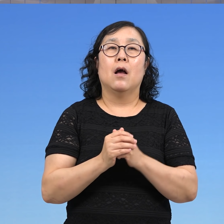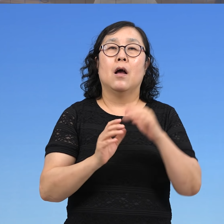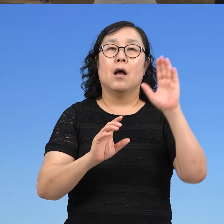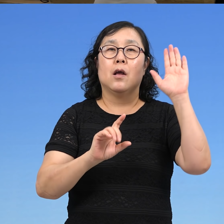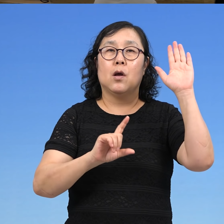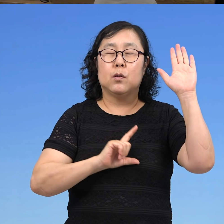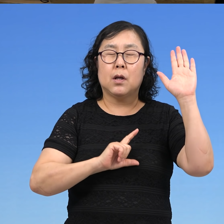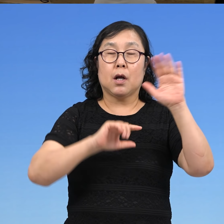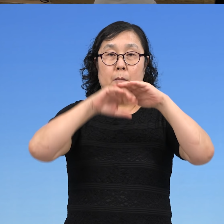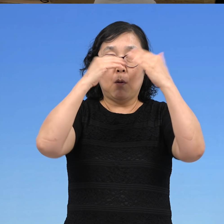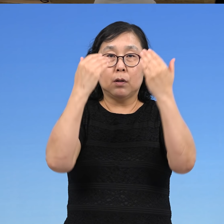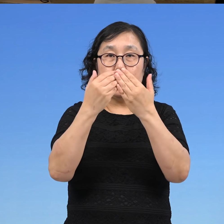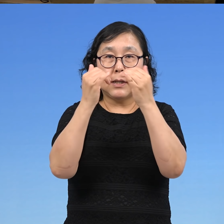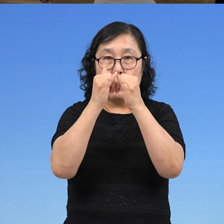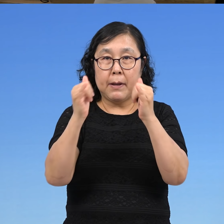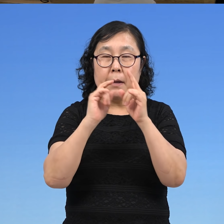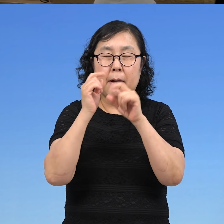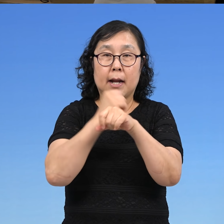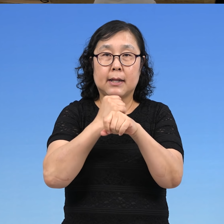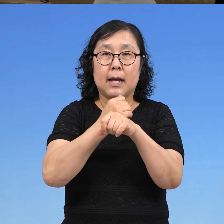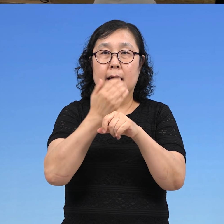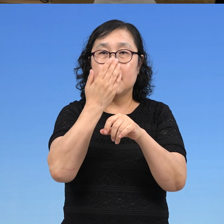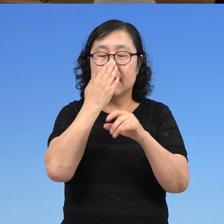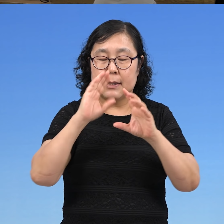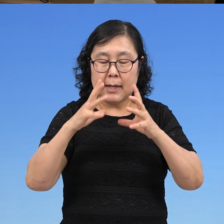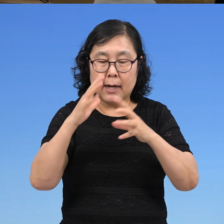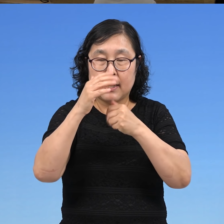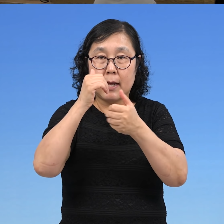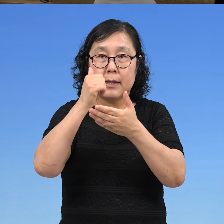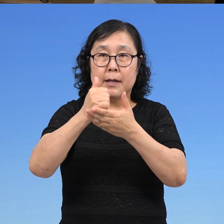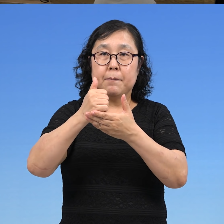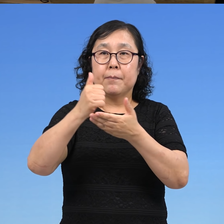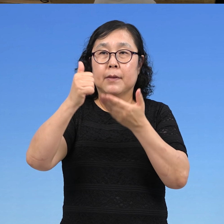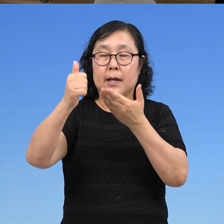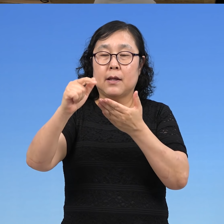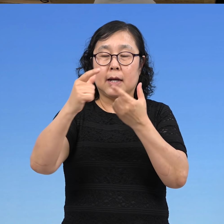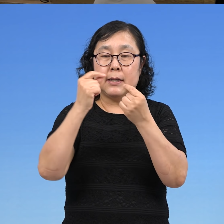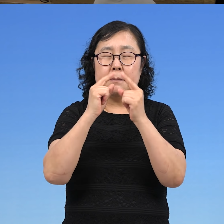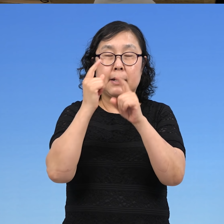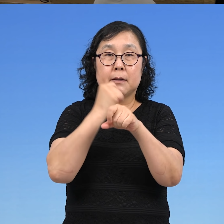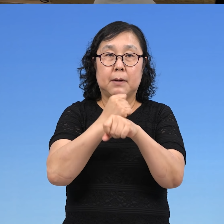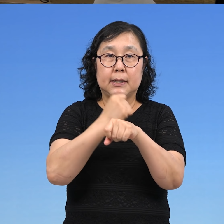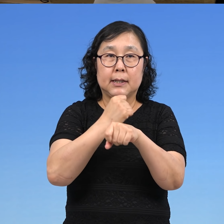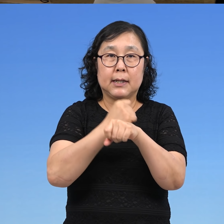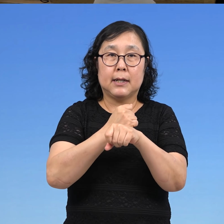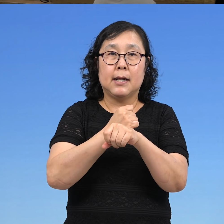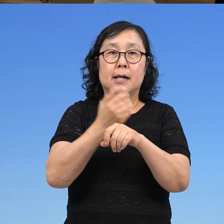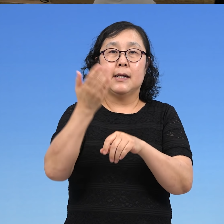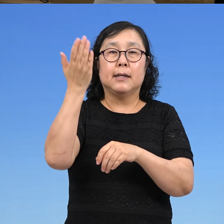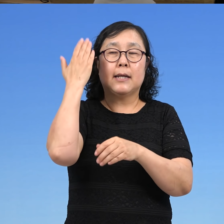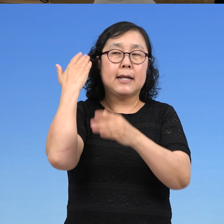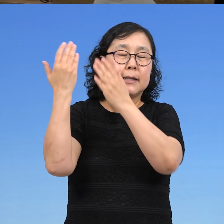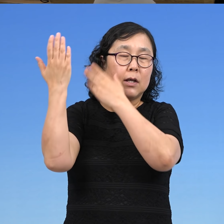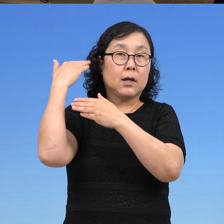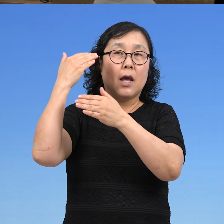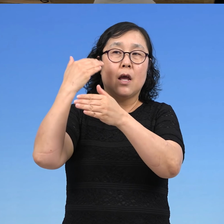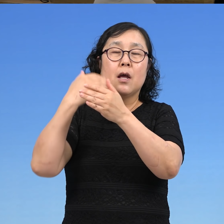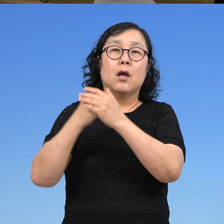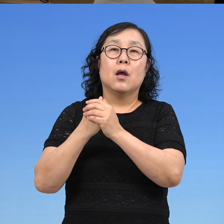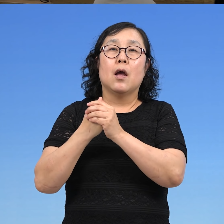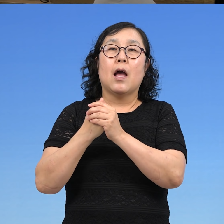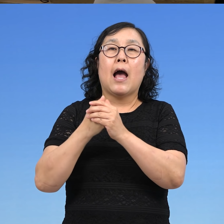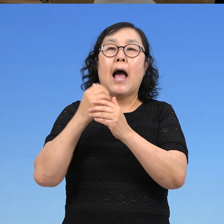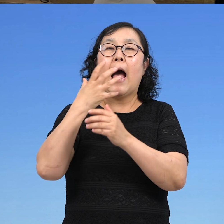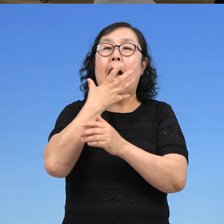자태를 보세요 요 수아가 모든 백성에게 이르되 이스라엘의 하나님 여호와께서 이같이 말씀하시기를 옛적에는